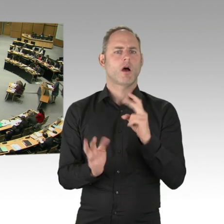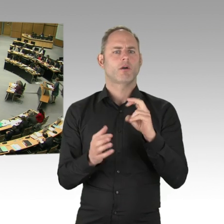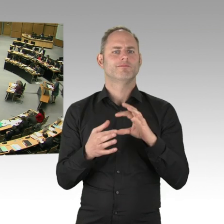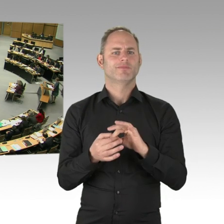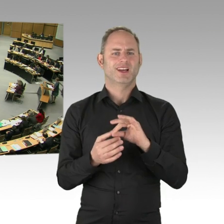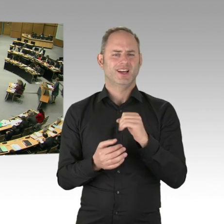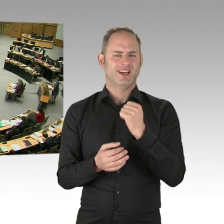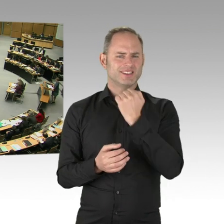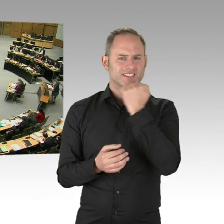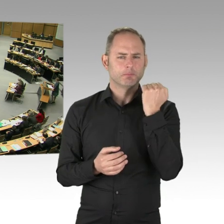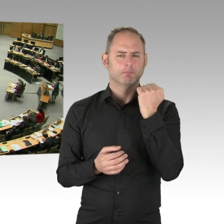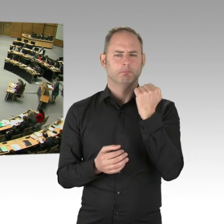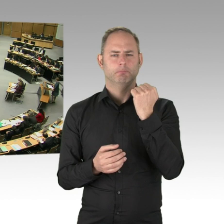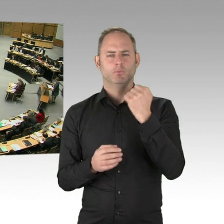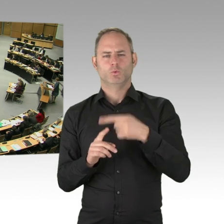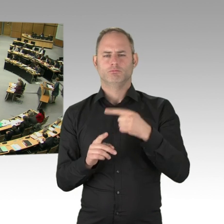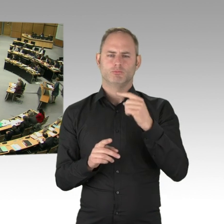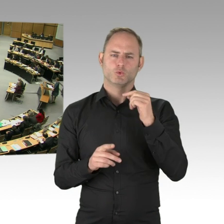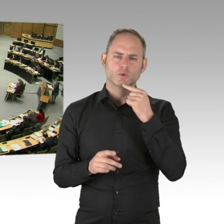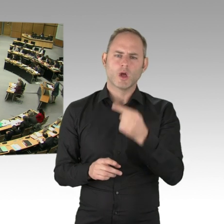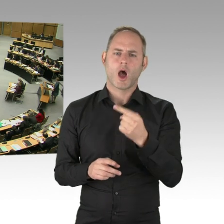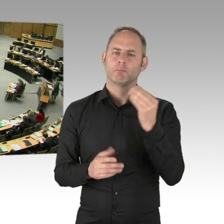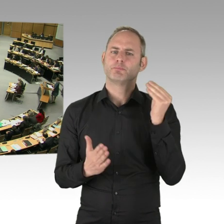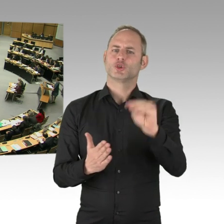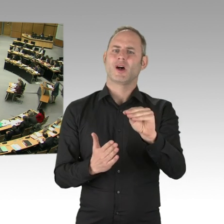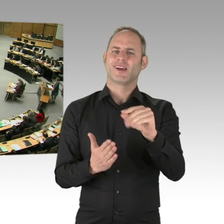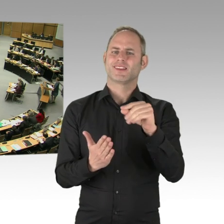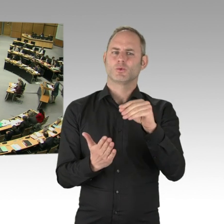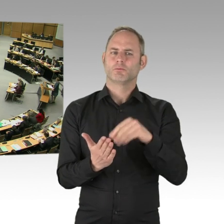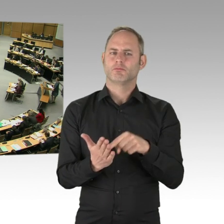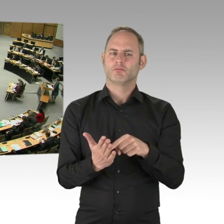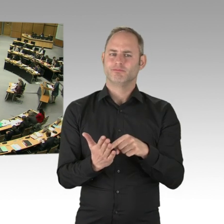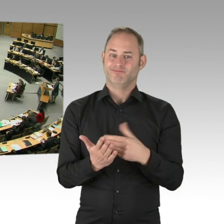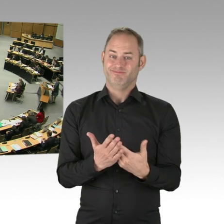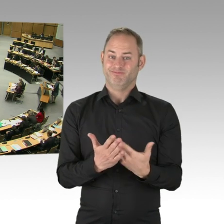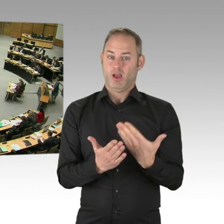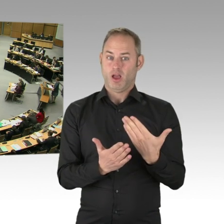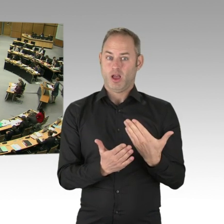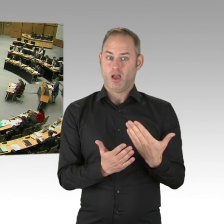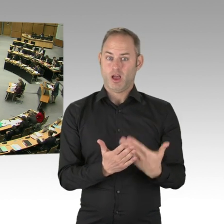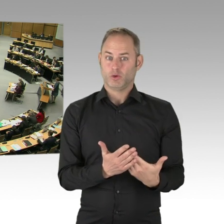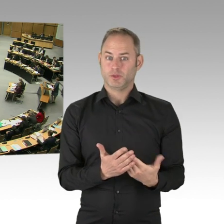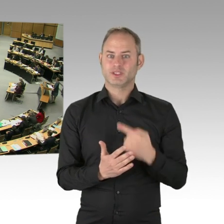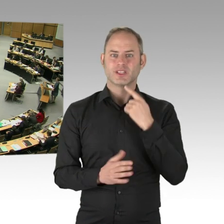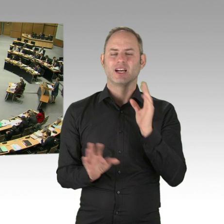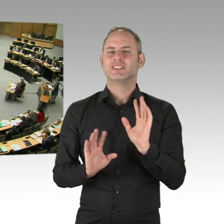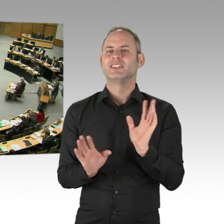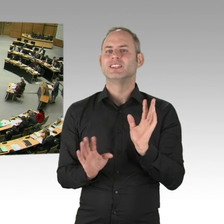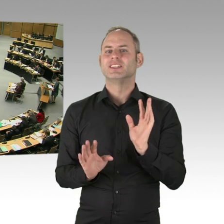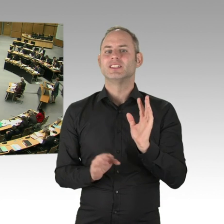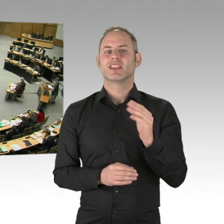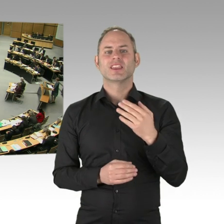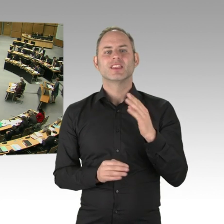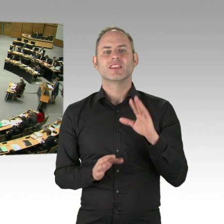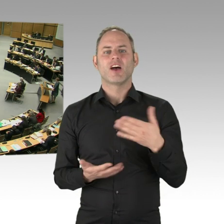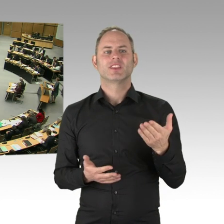Dann, meine Damen und Herren, gibt es zu Recht kein Geld vom Staat. Unsere freiheitlich-demokratische Grundordnung ist das Fundament, auf dem unser Land